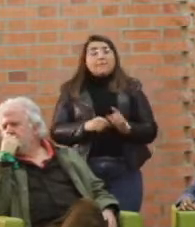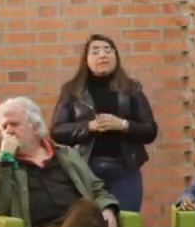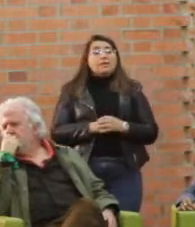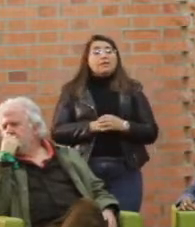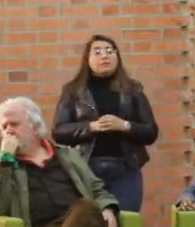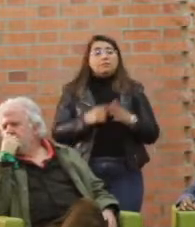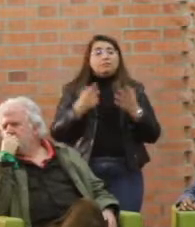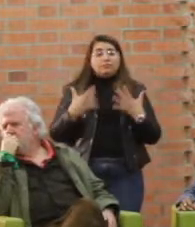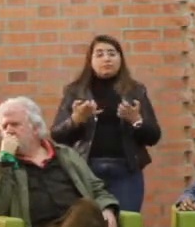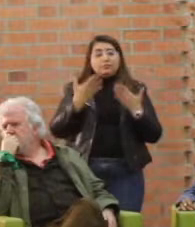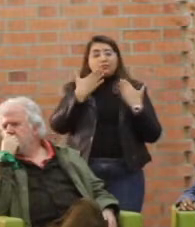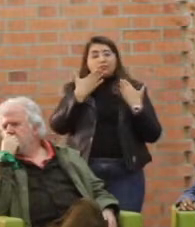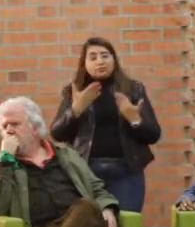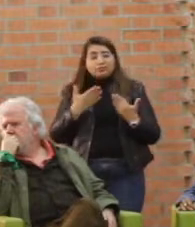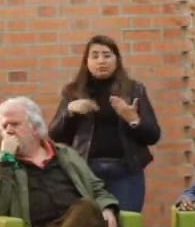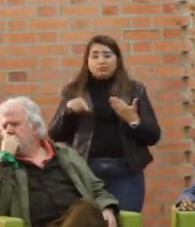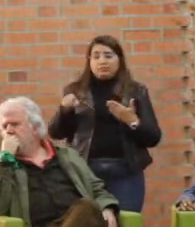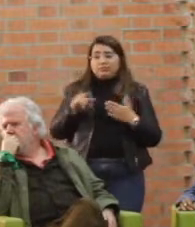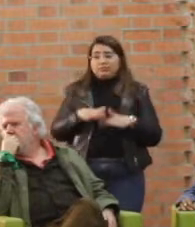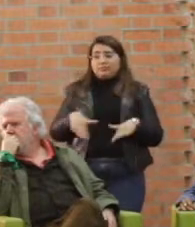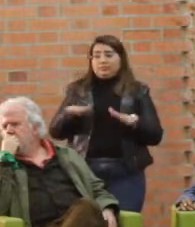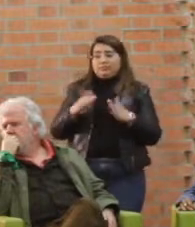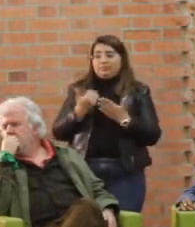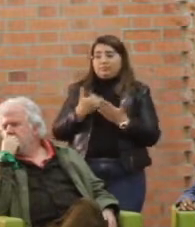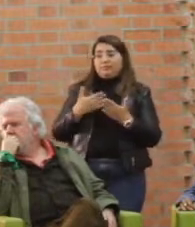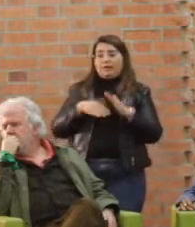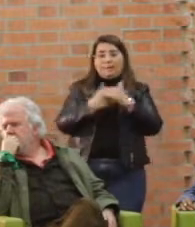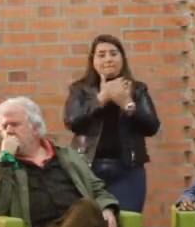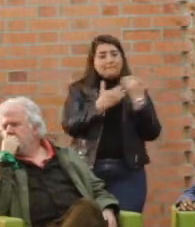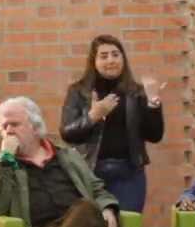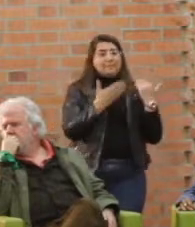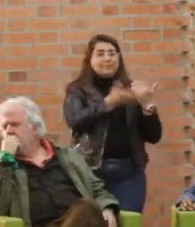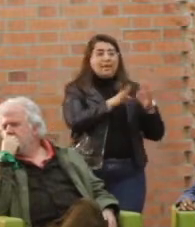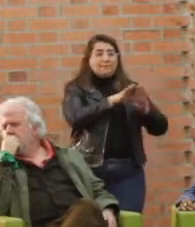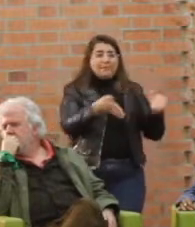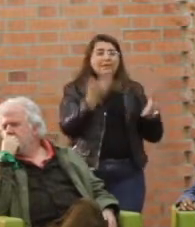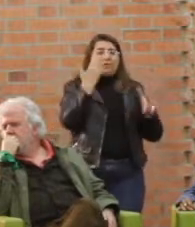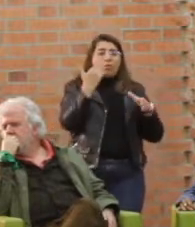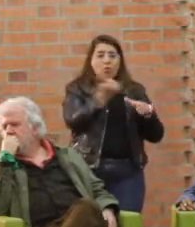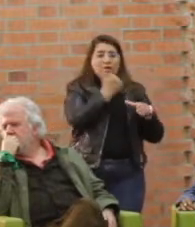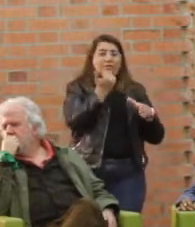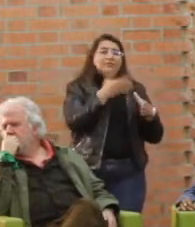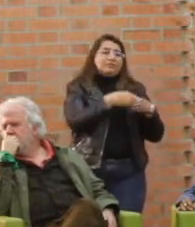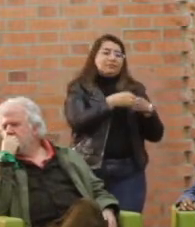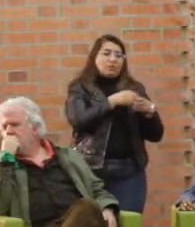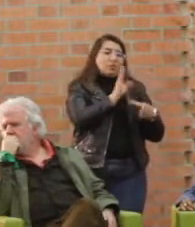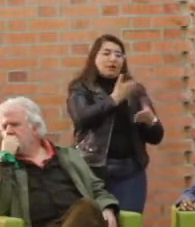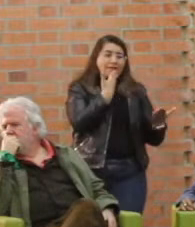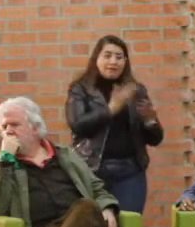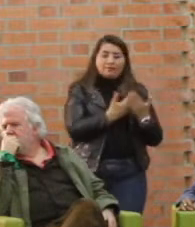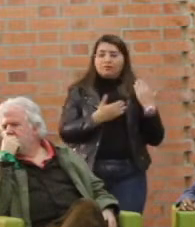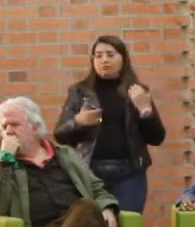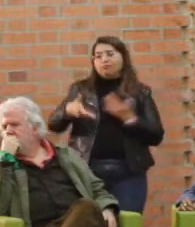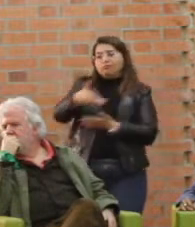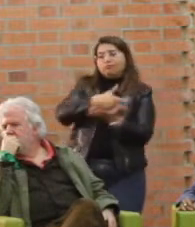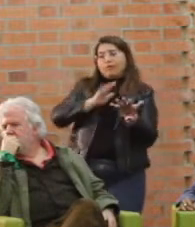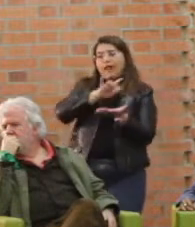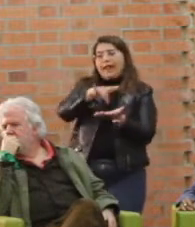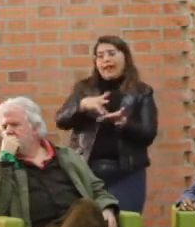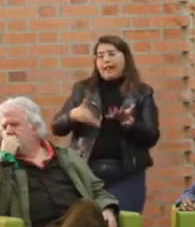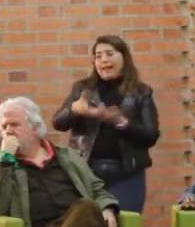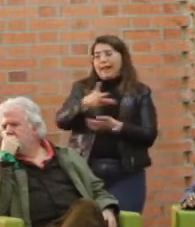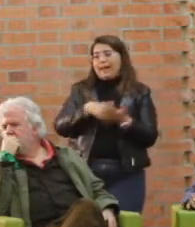agradezco y Siento mucha gratitud por la invitación de la mesa que también con quien he tenido también una relación cercana